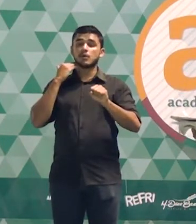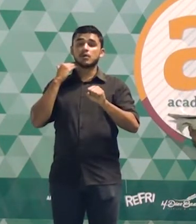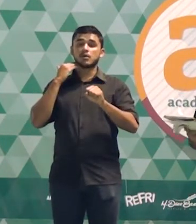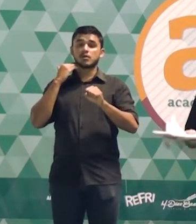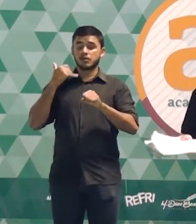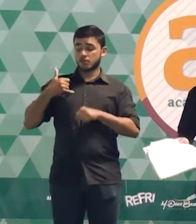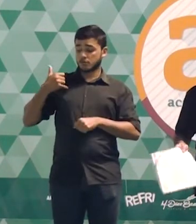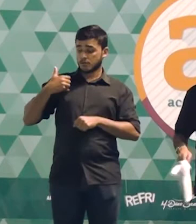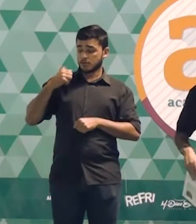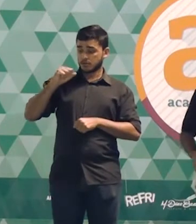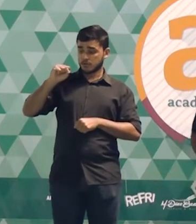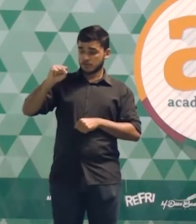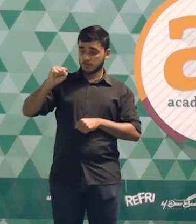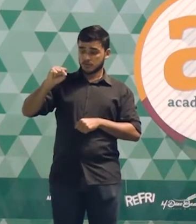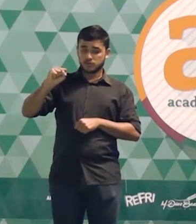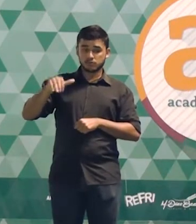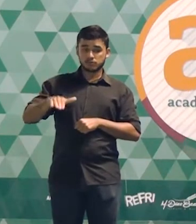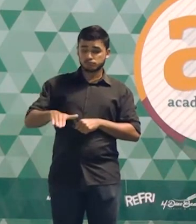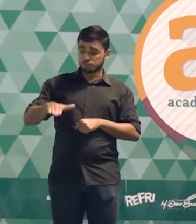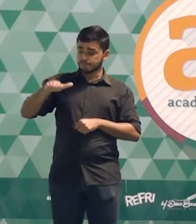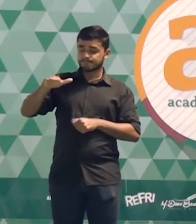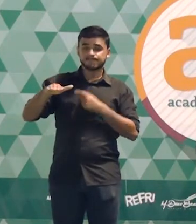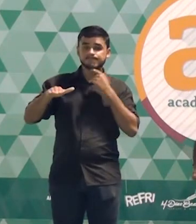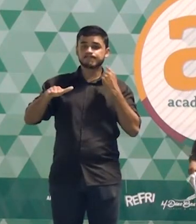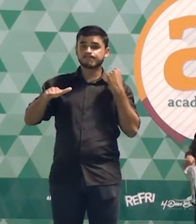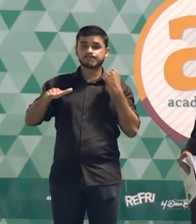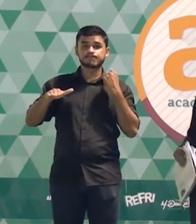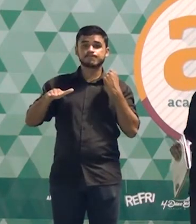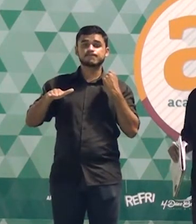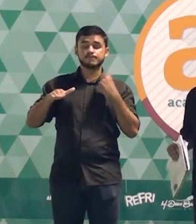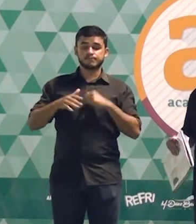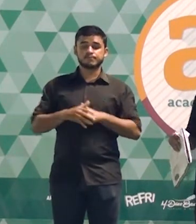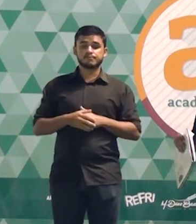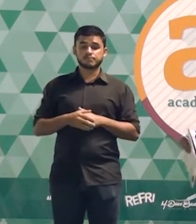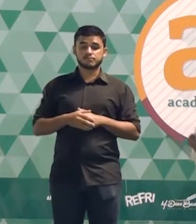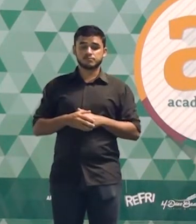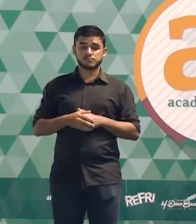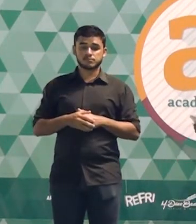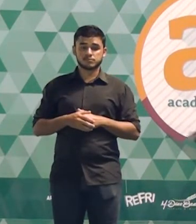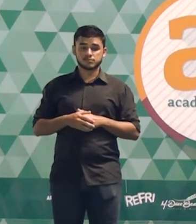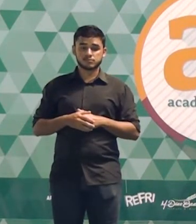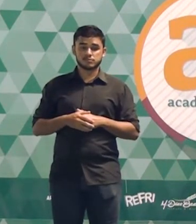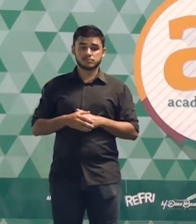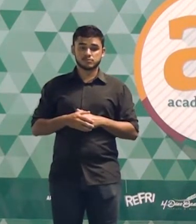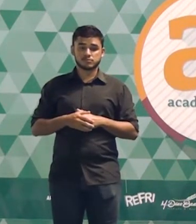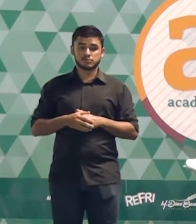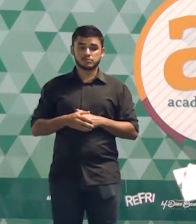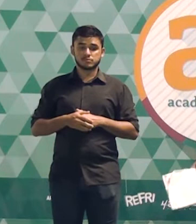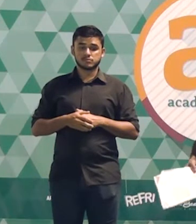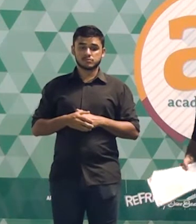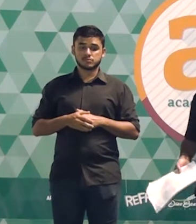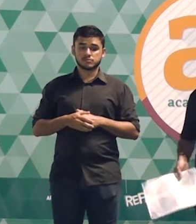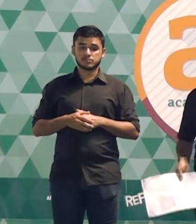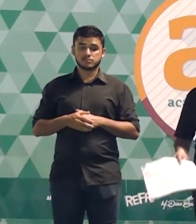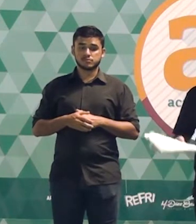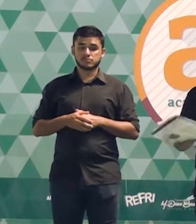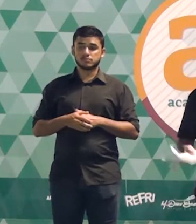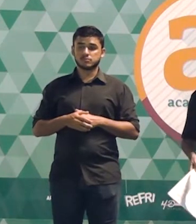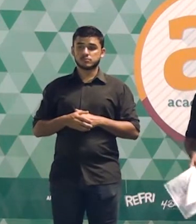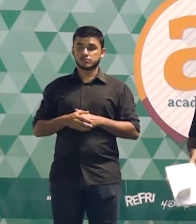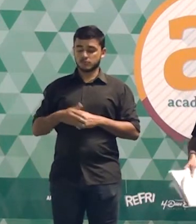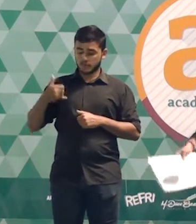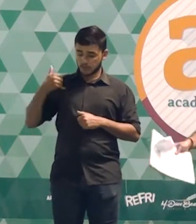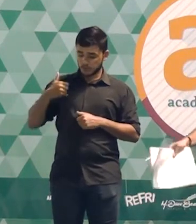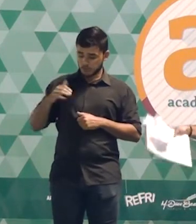completar 8 anos de idade. Antes de completar 8 anos de idade. Antes de completar 8 anos de idade. Antes